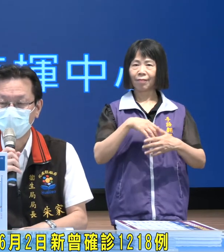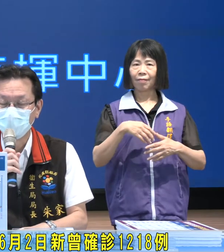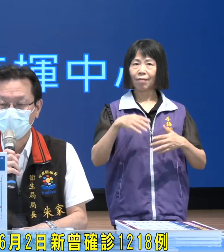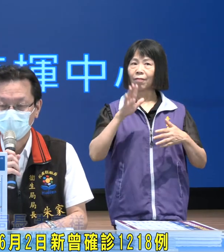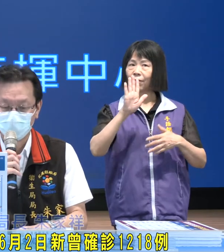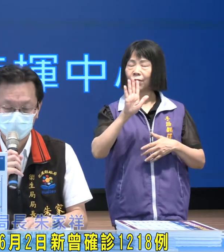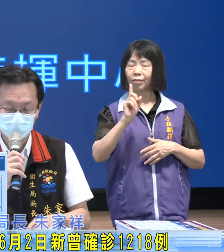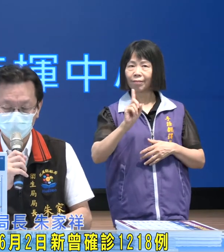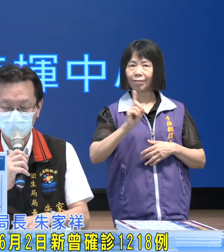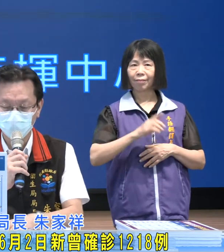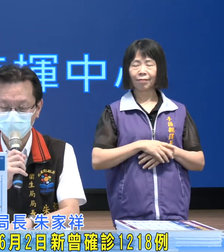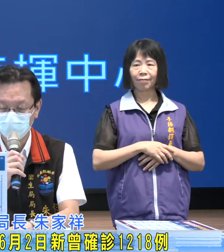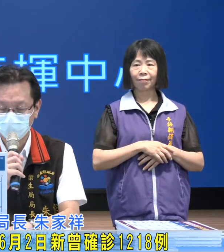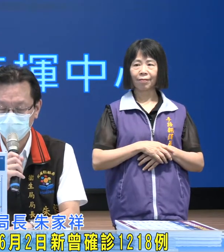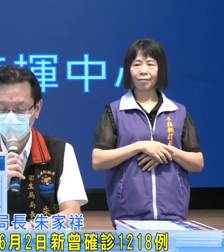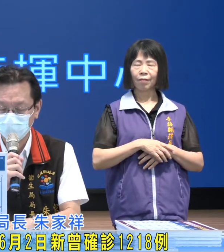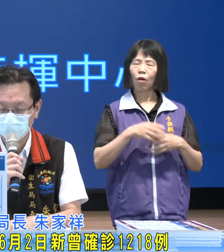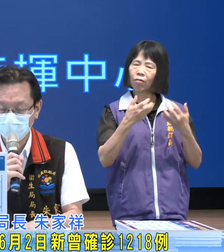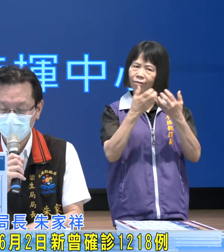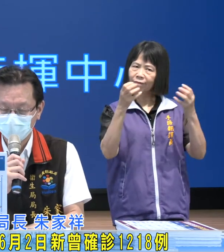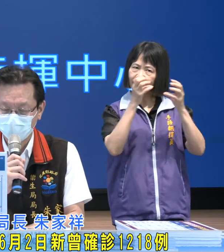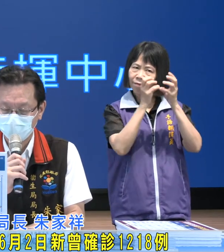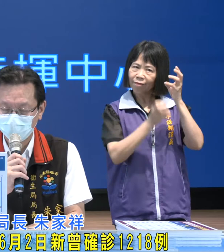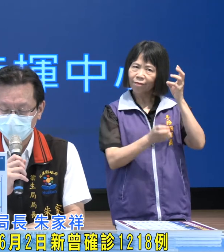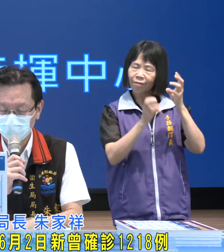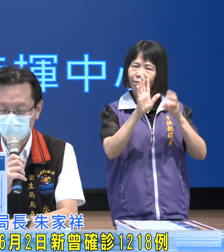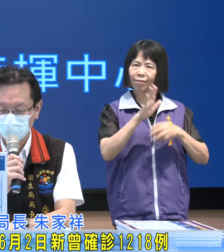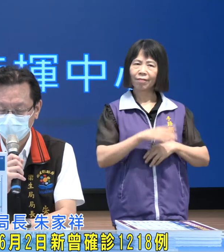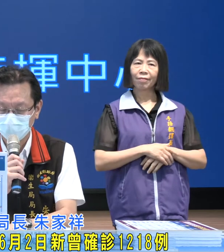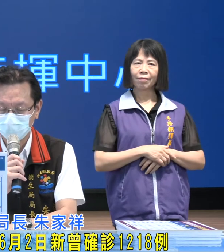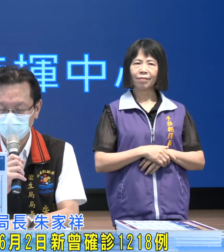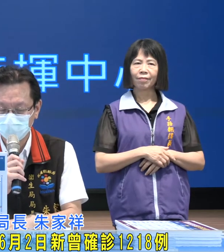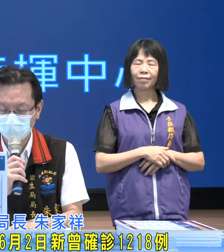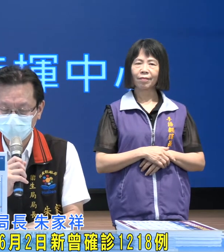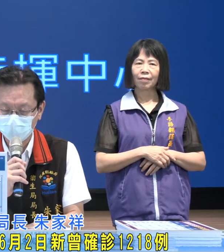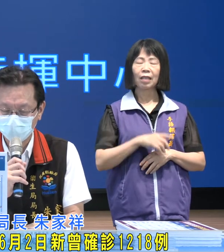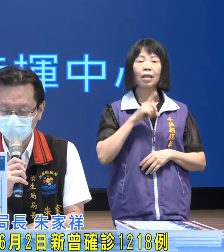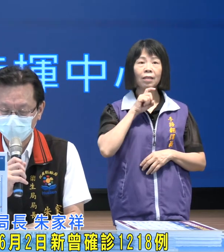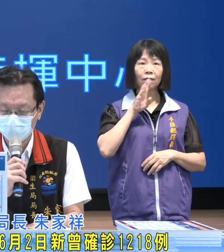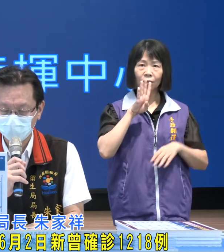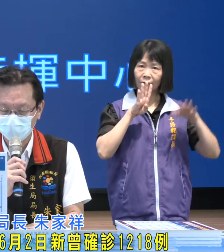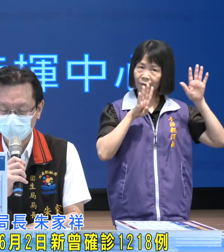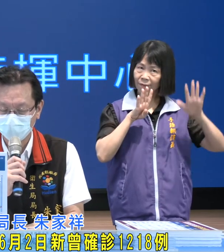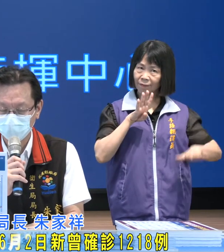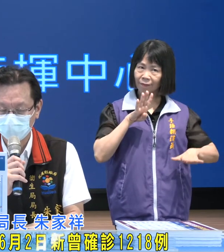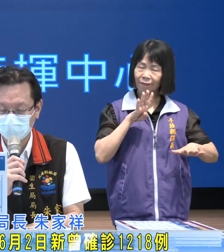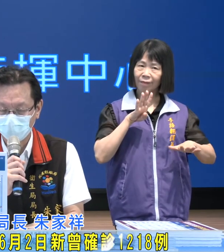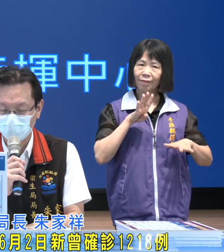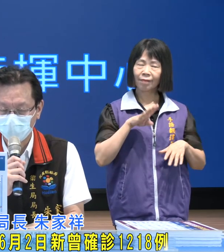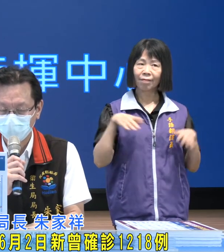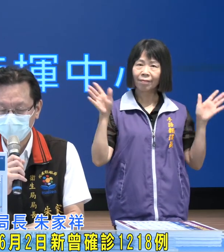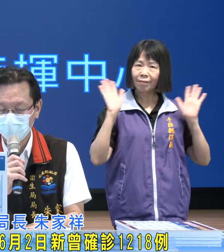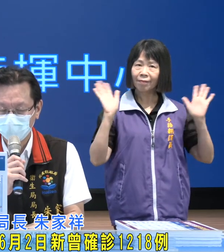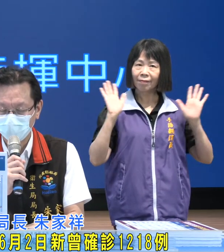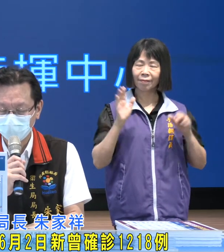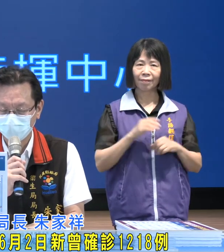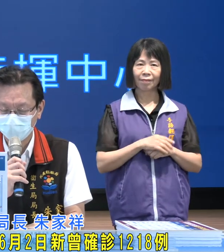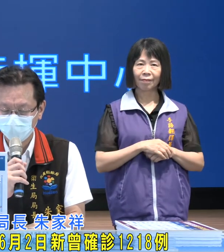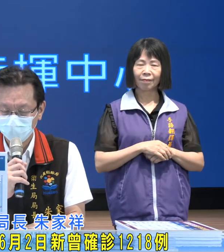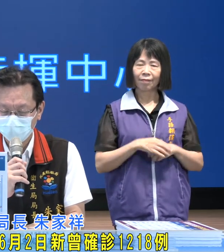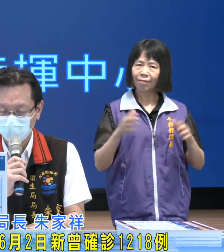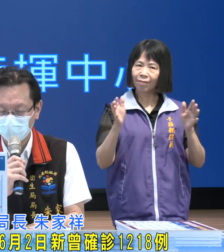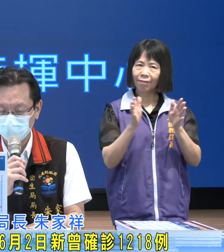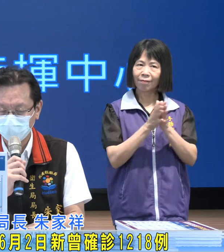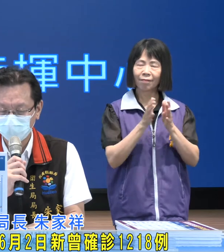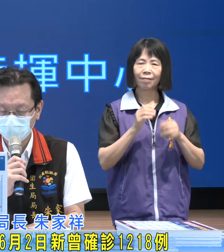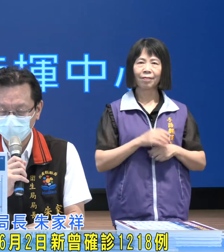毒。 这里面我们去分析那这个14岁以下的这个小孩那总